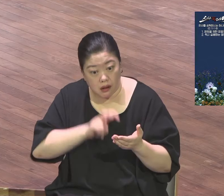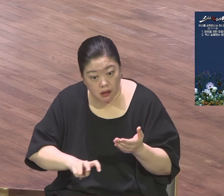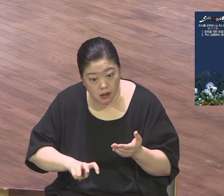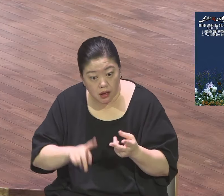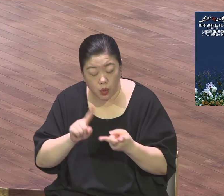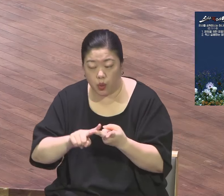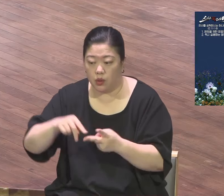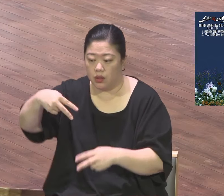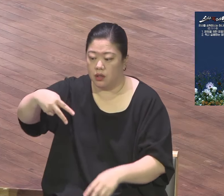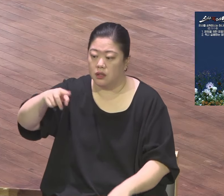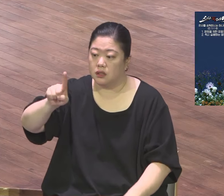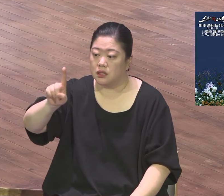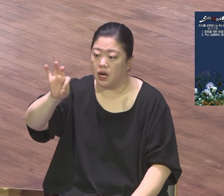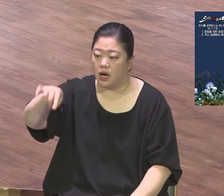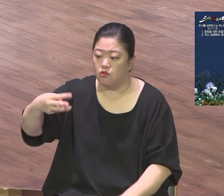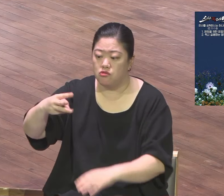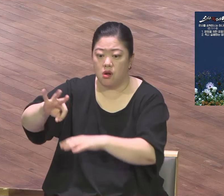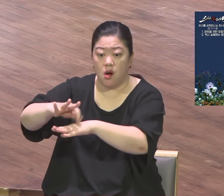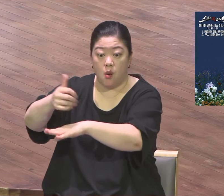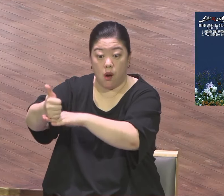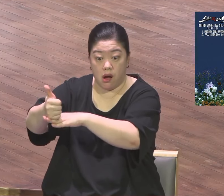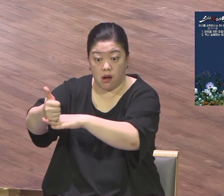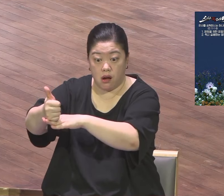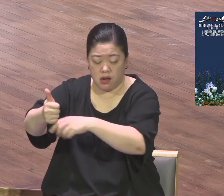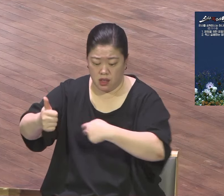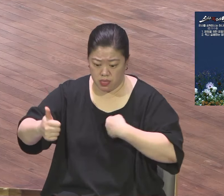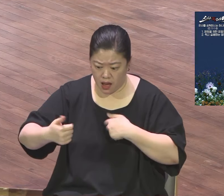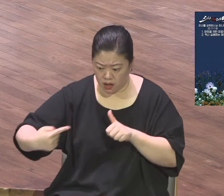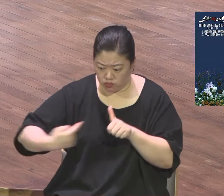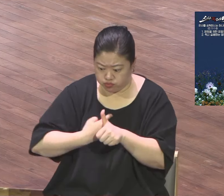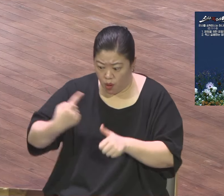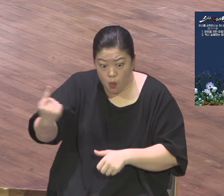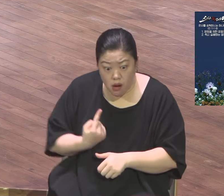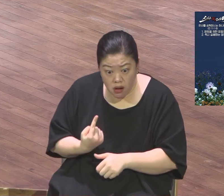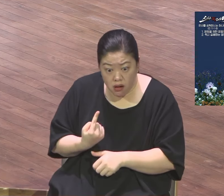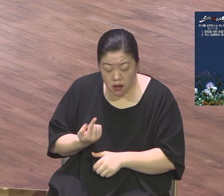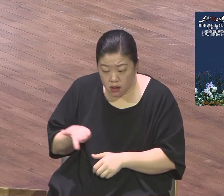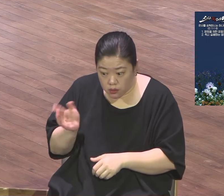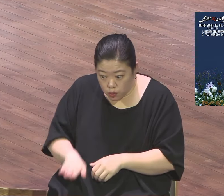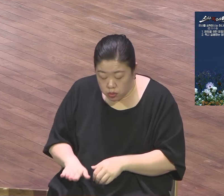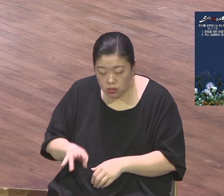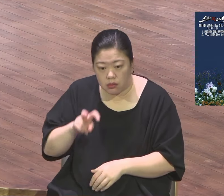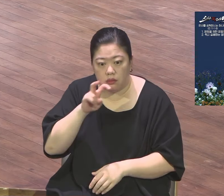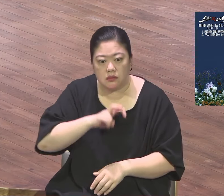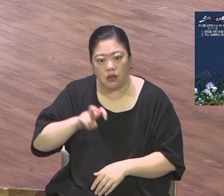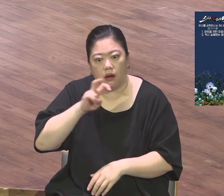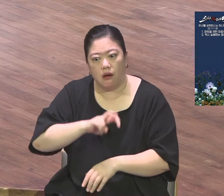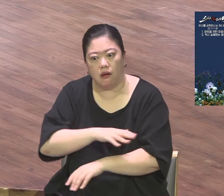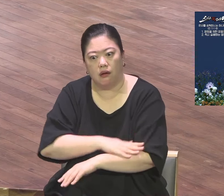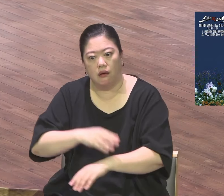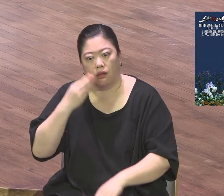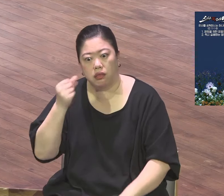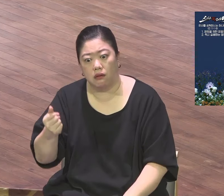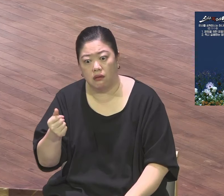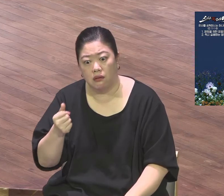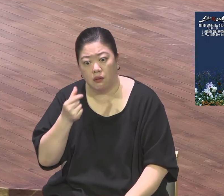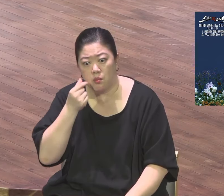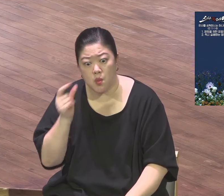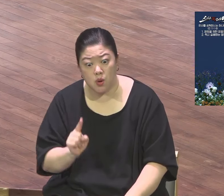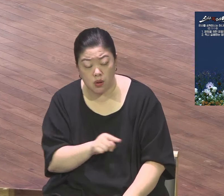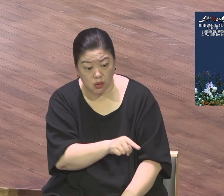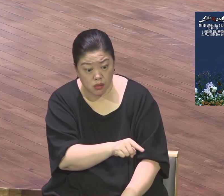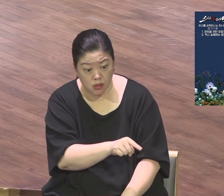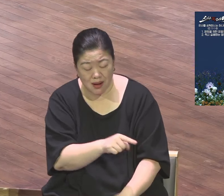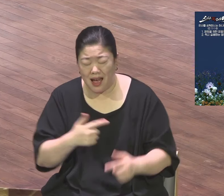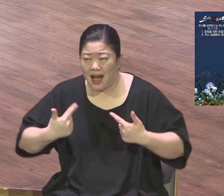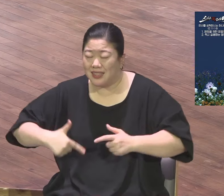그럴 수 있냐? 자신이 영혼을 위한 투자했기 때문에 그렇습니다. 영혼을 위해서 투자했고